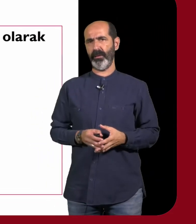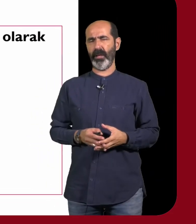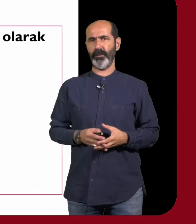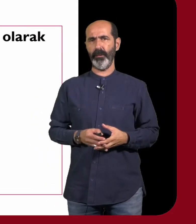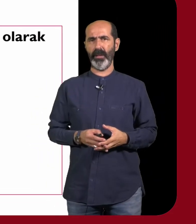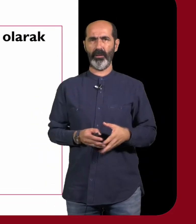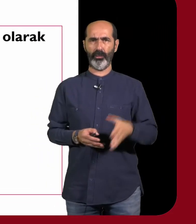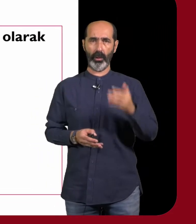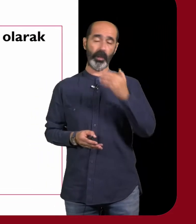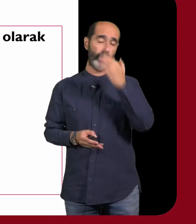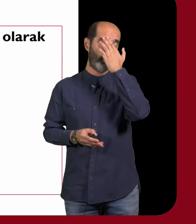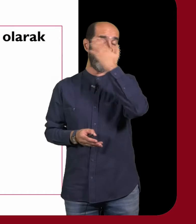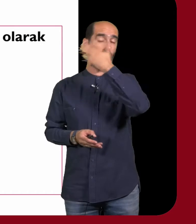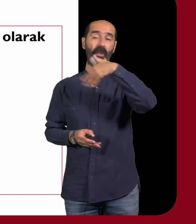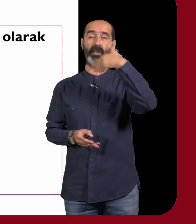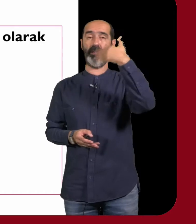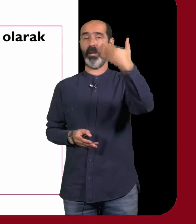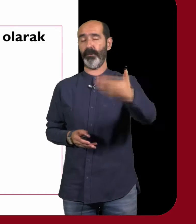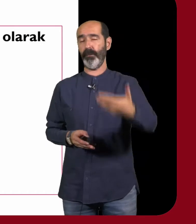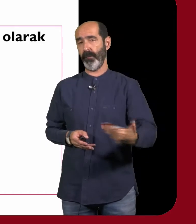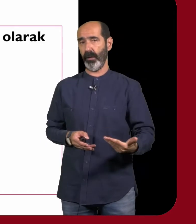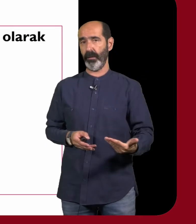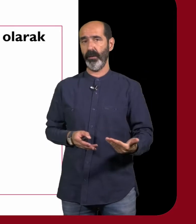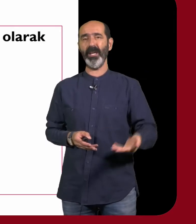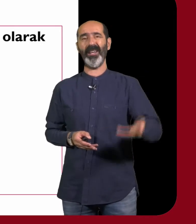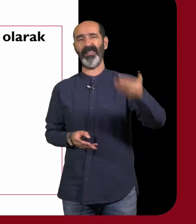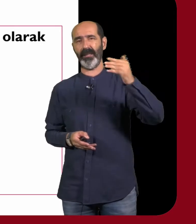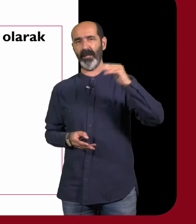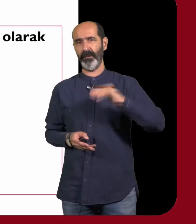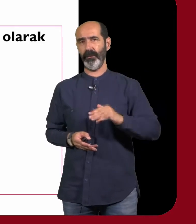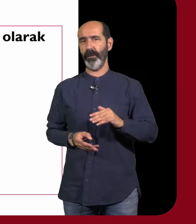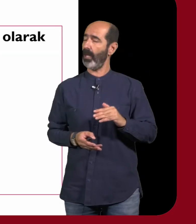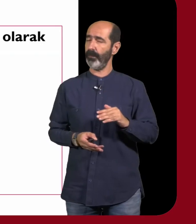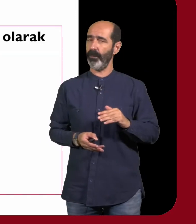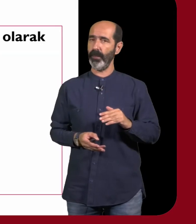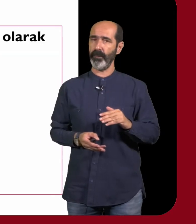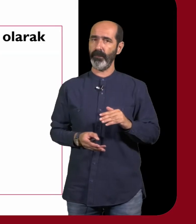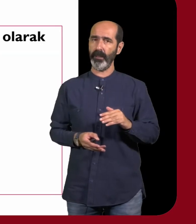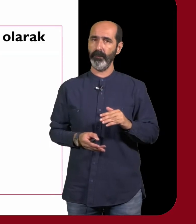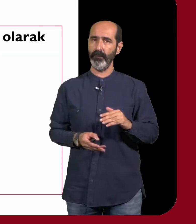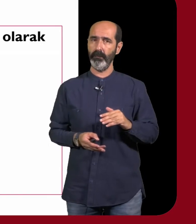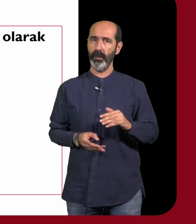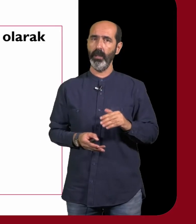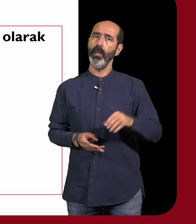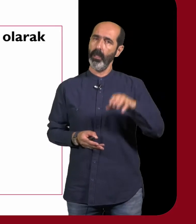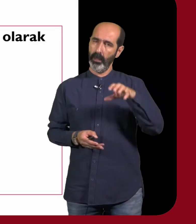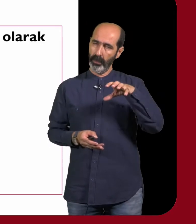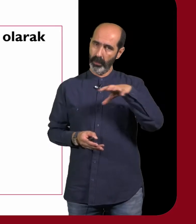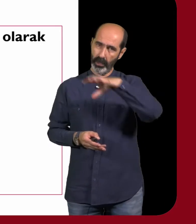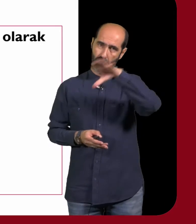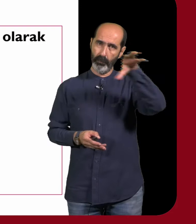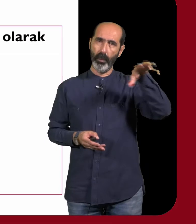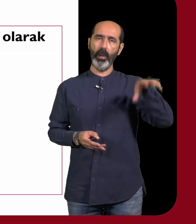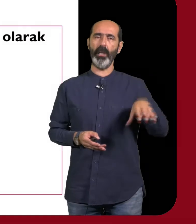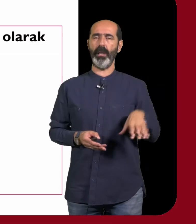kullanan takvimlere şöyle tabi çok sayıda takvim var yerel takvim takvimler var